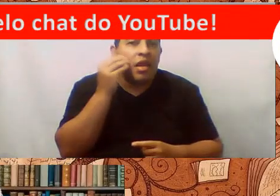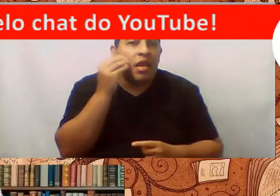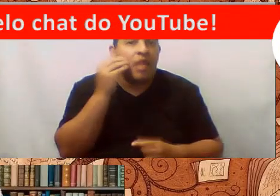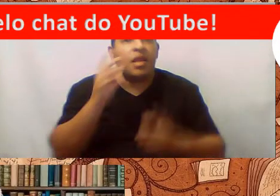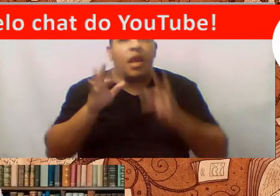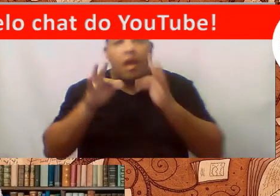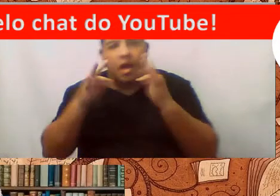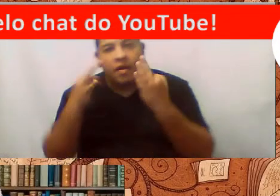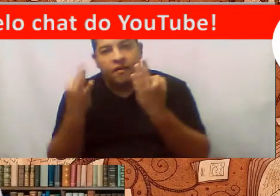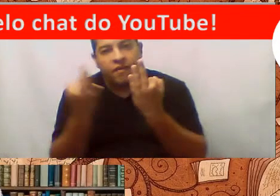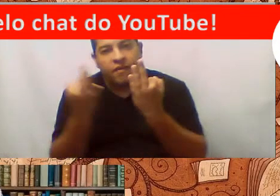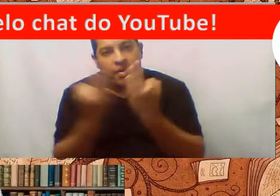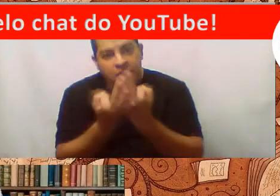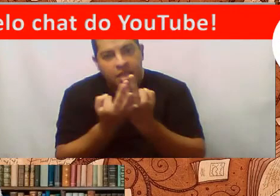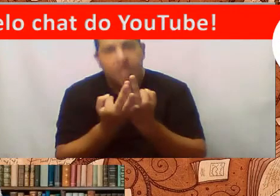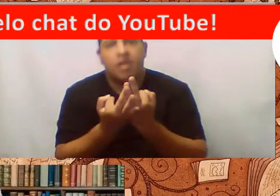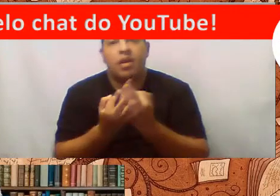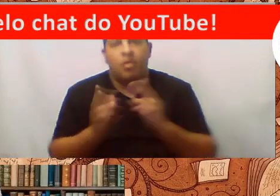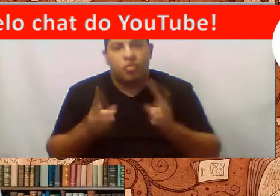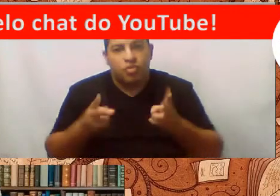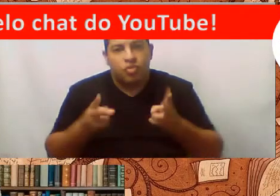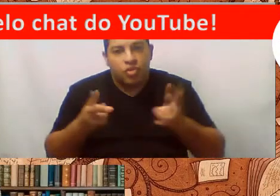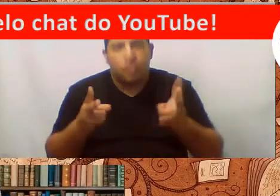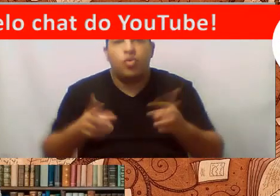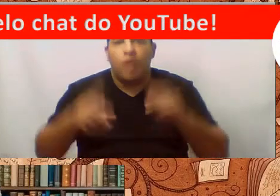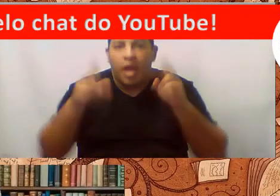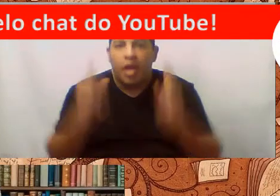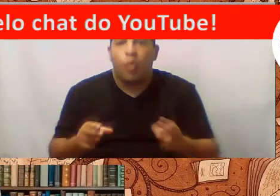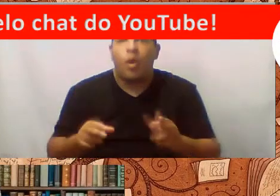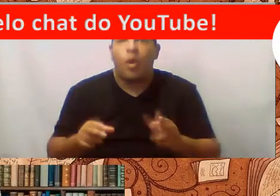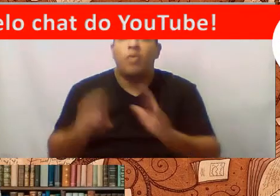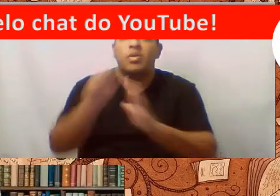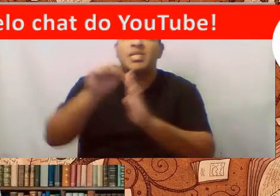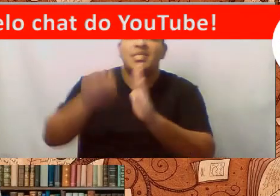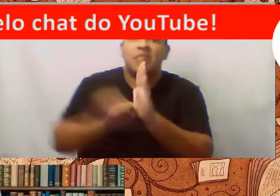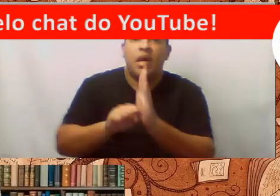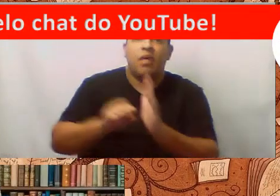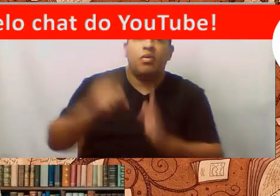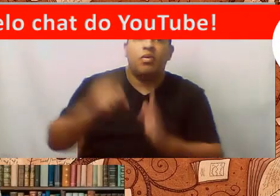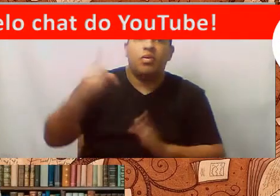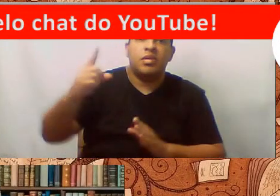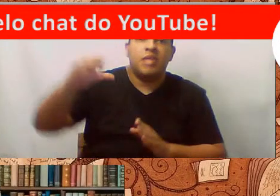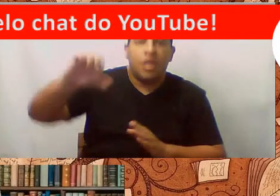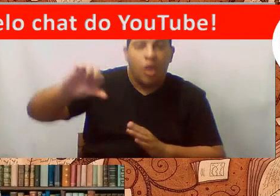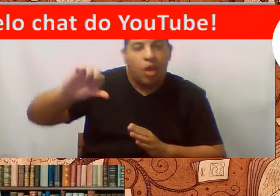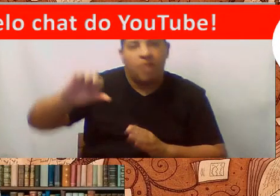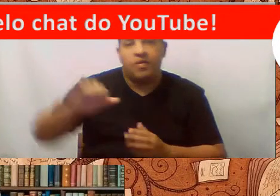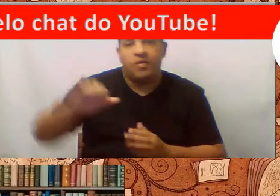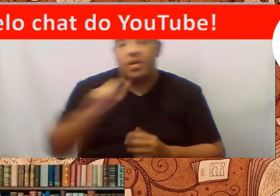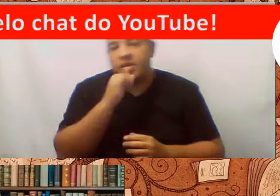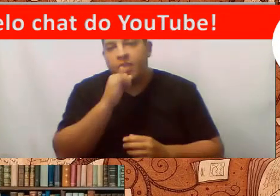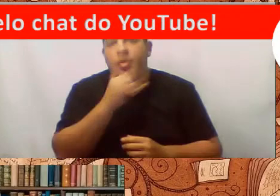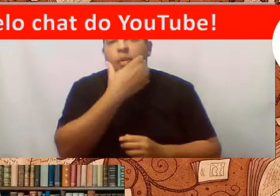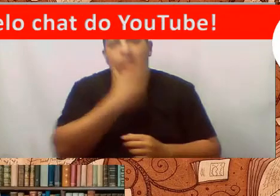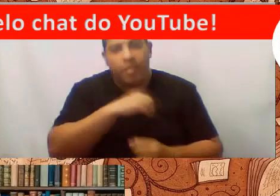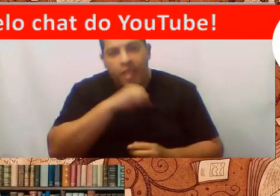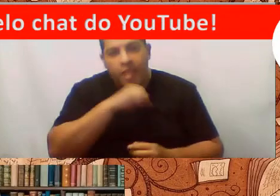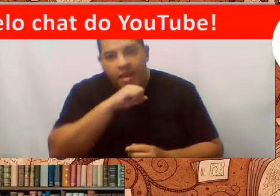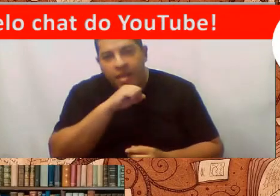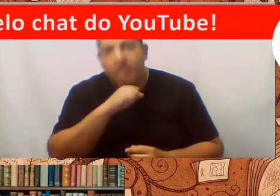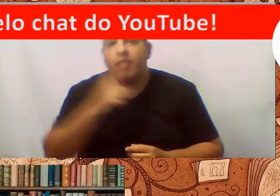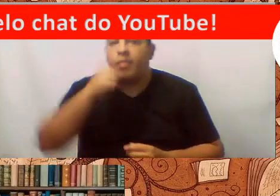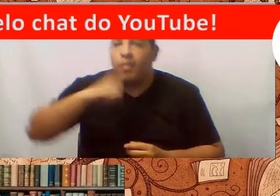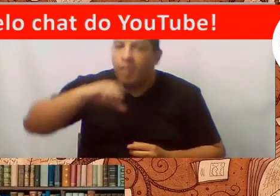nuclear burguesa do século XIX, né? Papai, mamãe e os filhos, né?